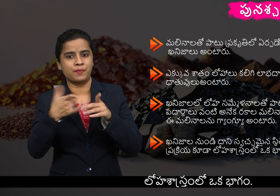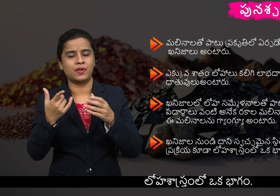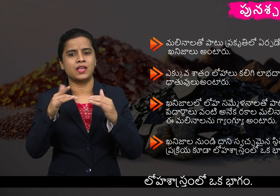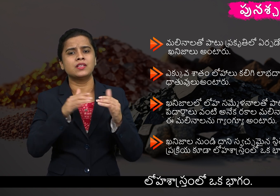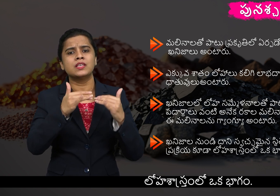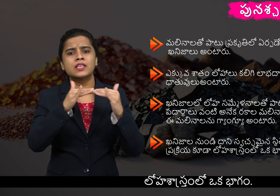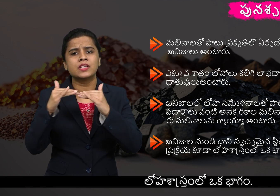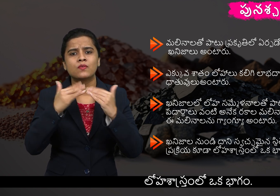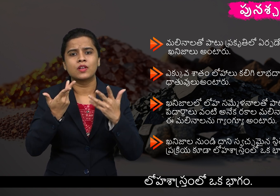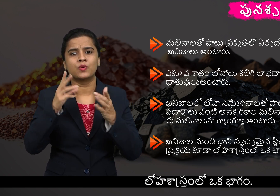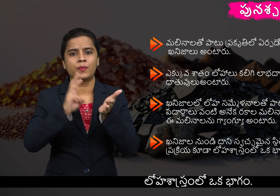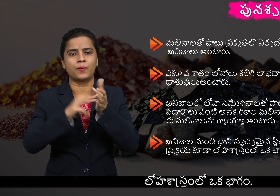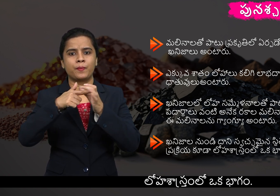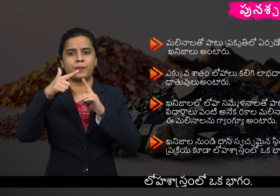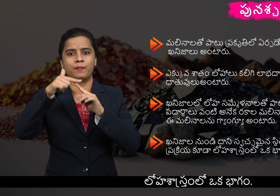ఒక భాగం.